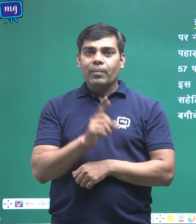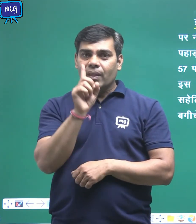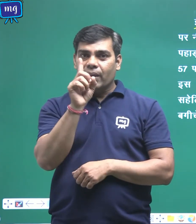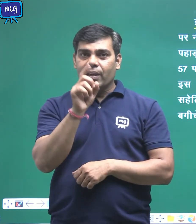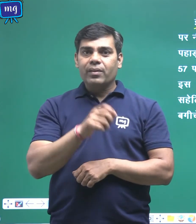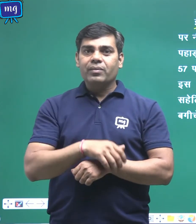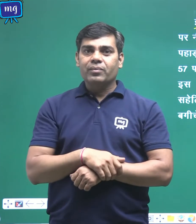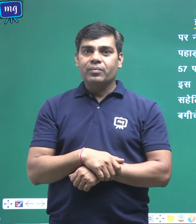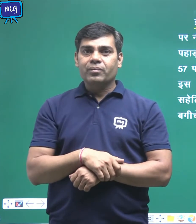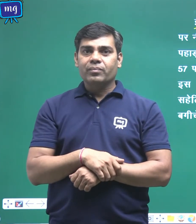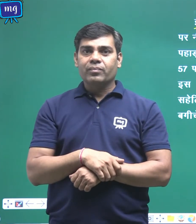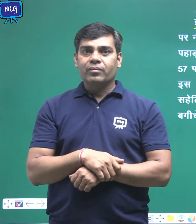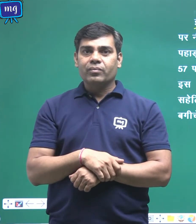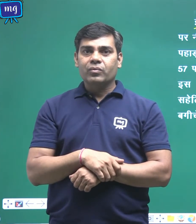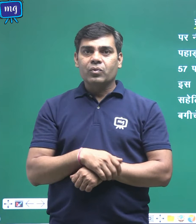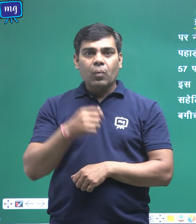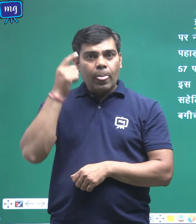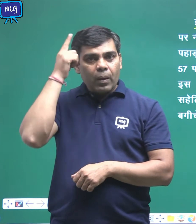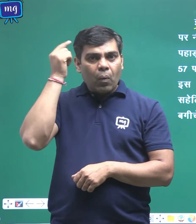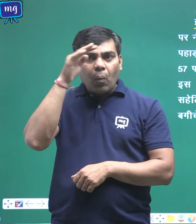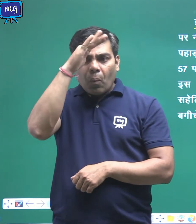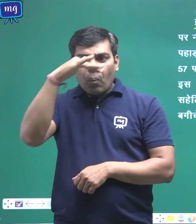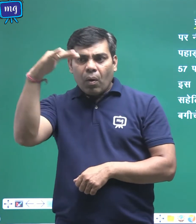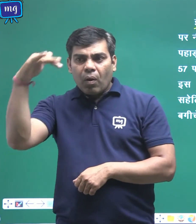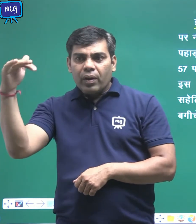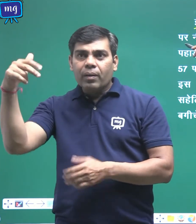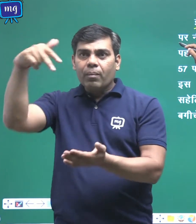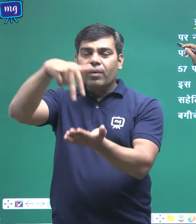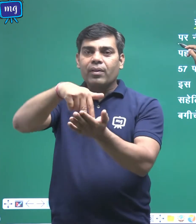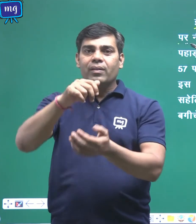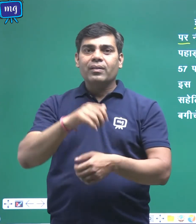एक पहाड़ी पर